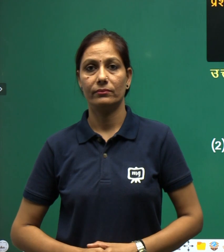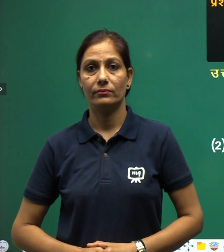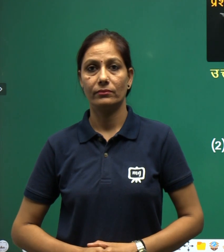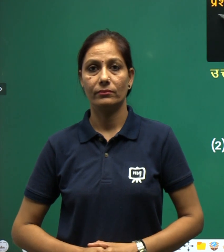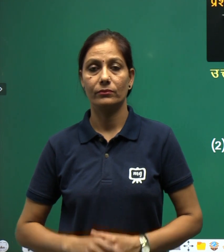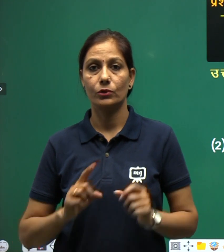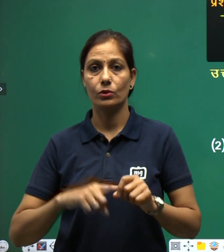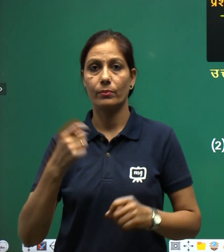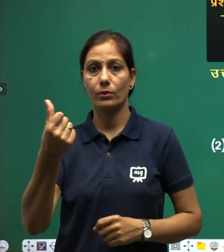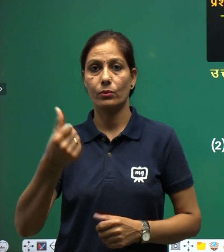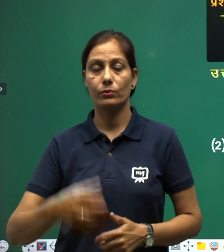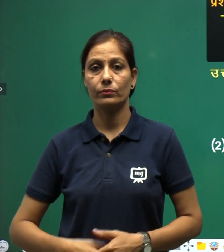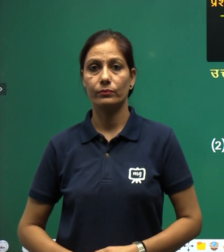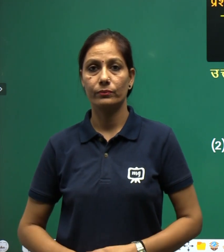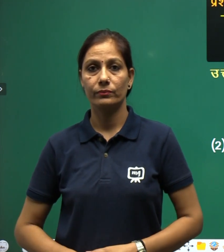प्रश्न 9,